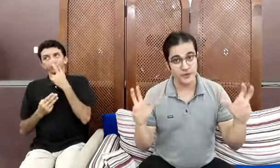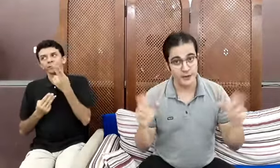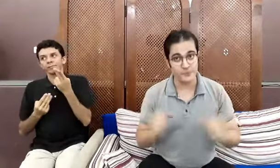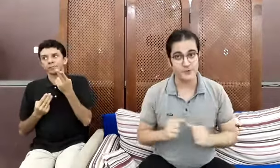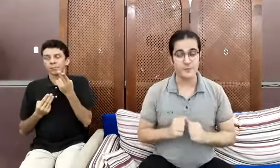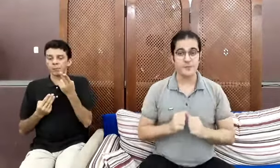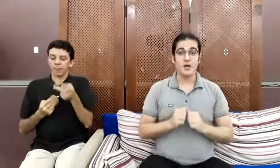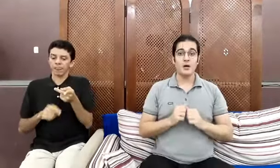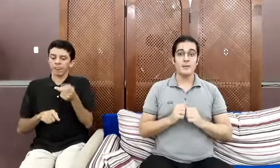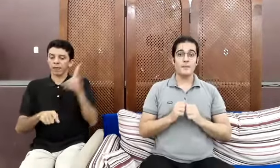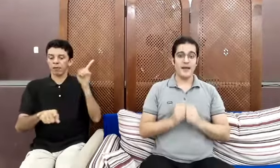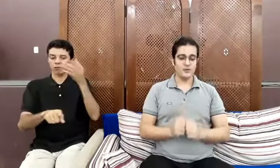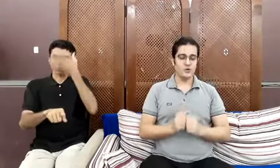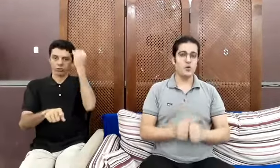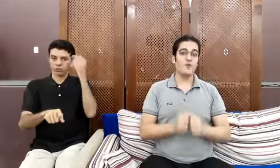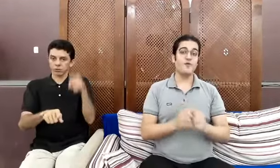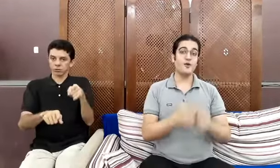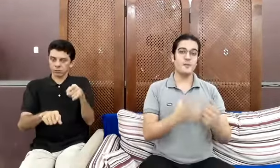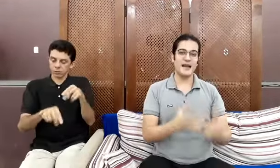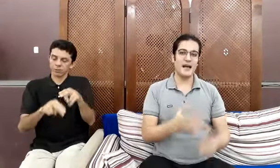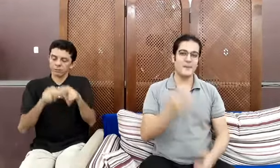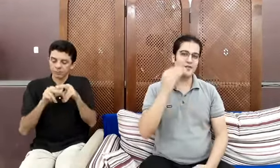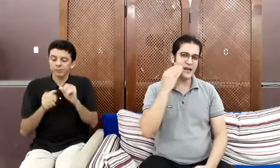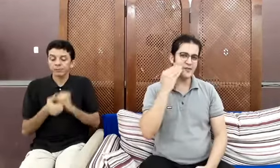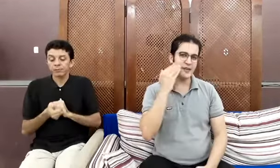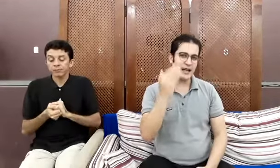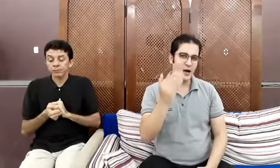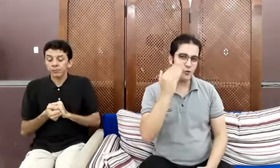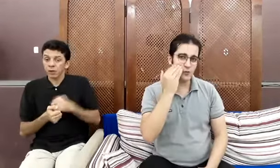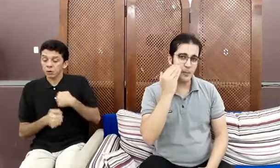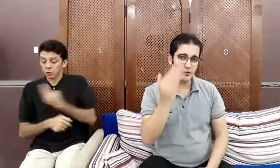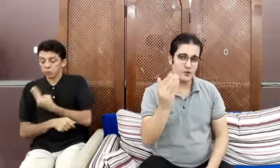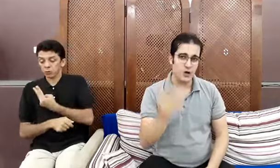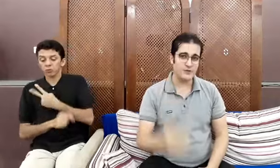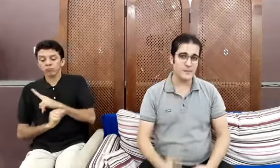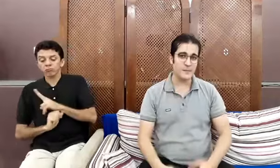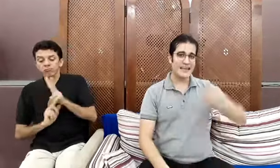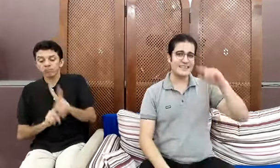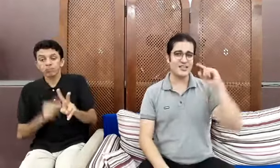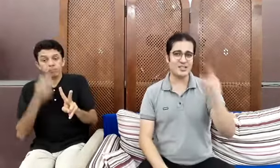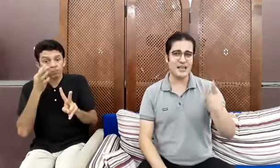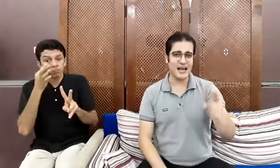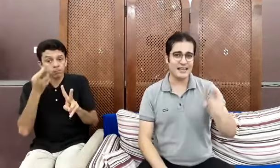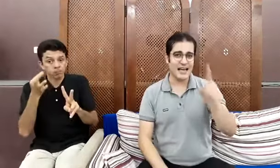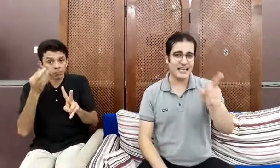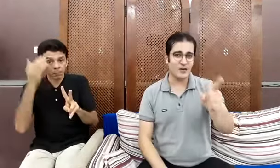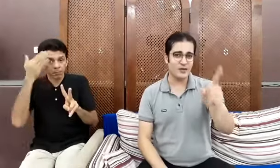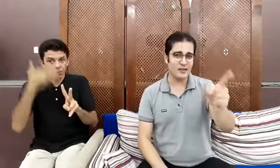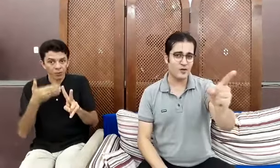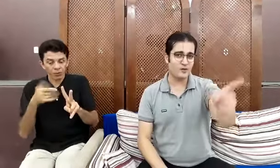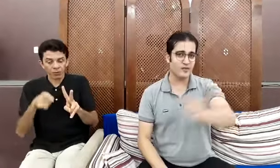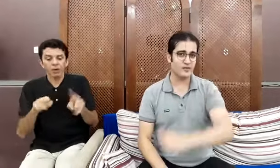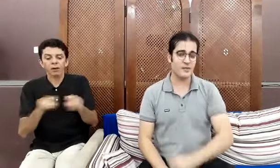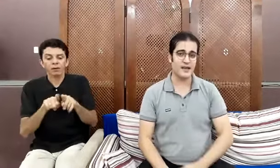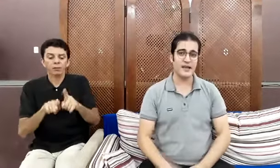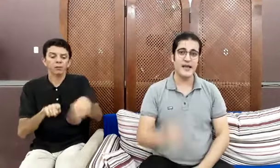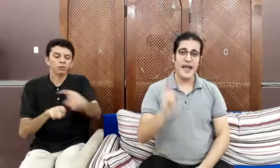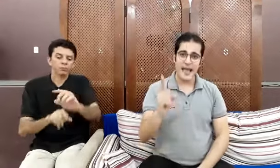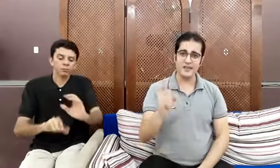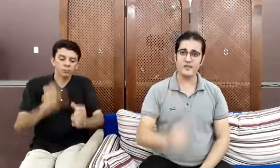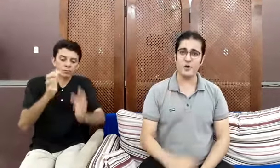por Deus, Pedro e João foram para lá para verificar com os próprios olhos e para atestar que aquilo que estava acontecendo em